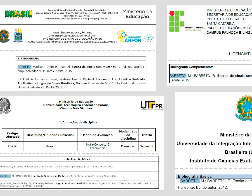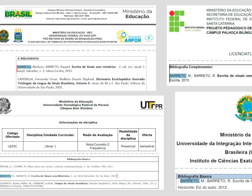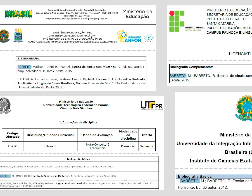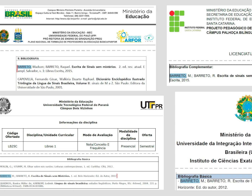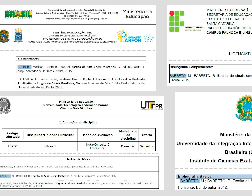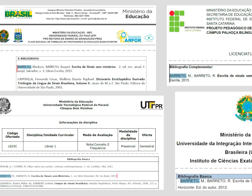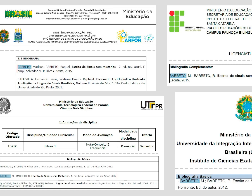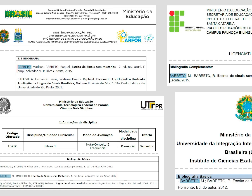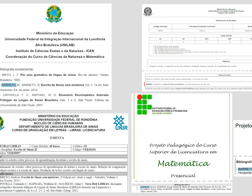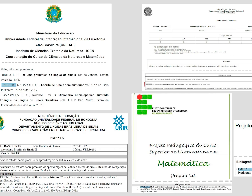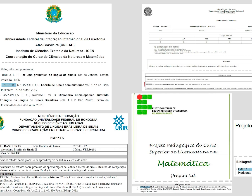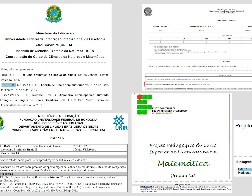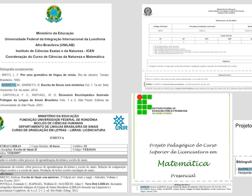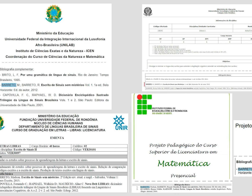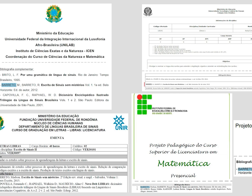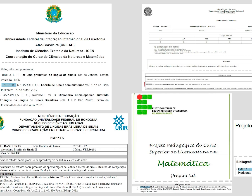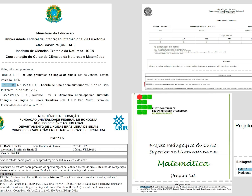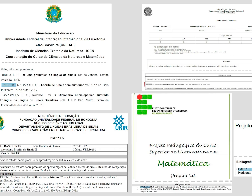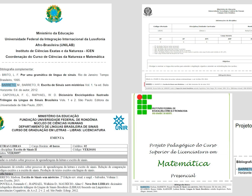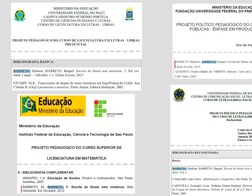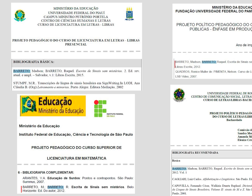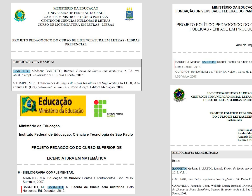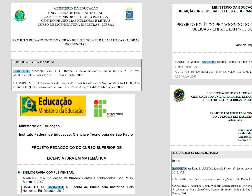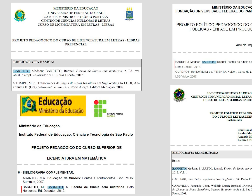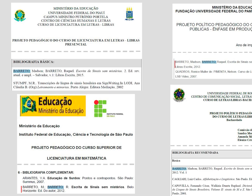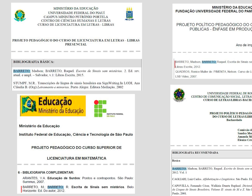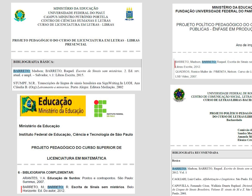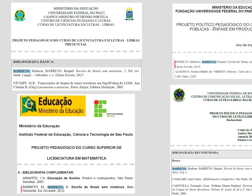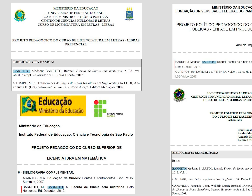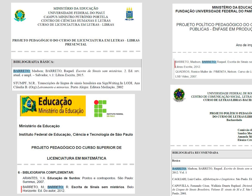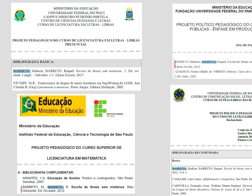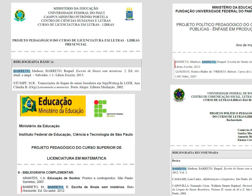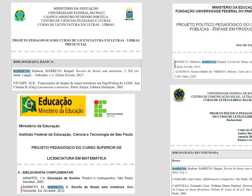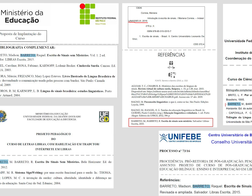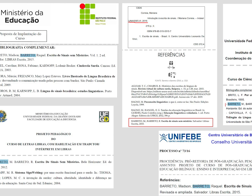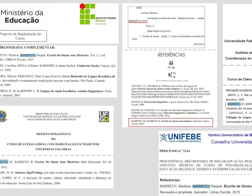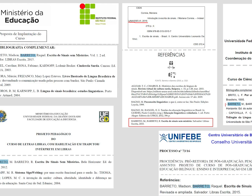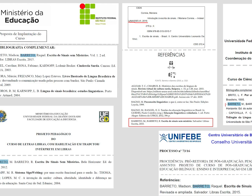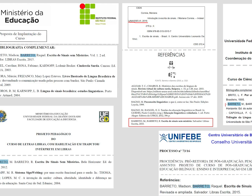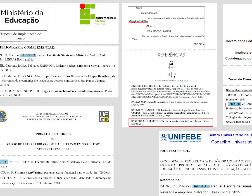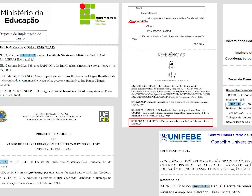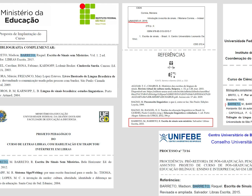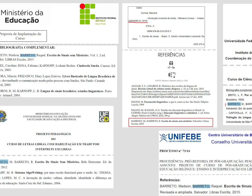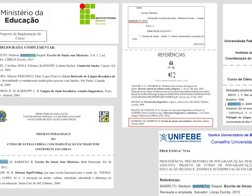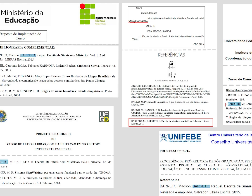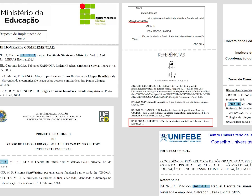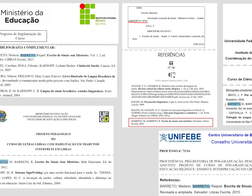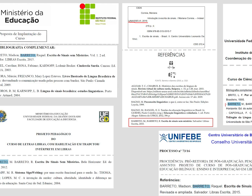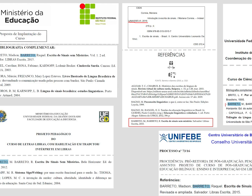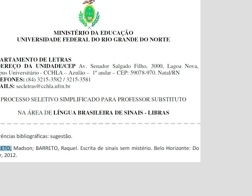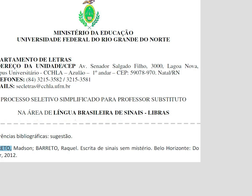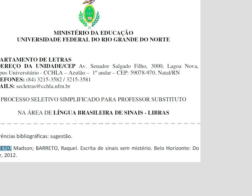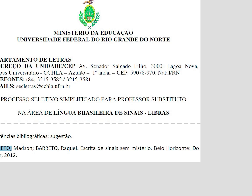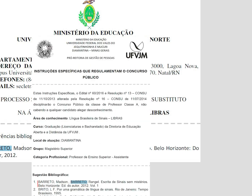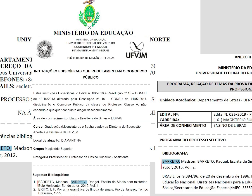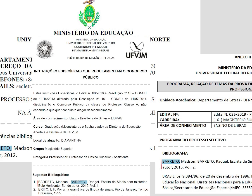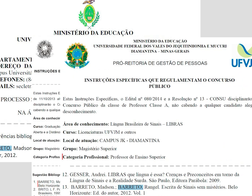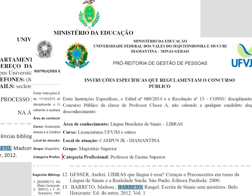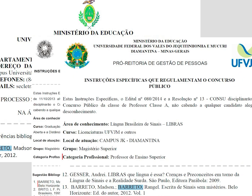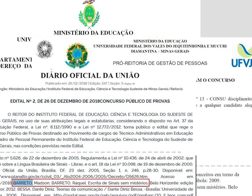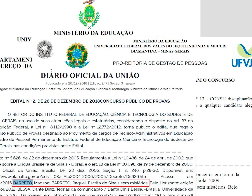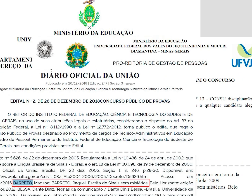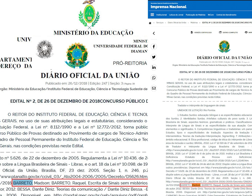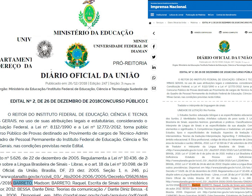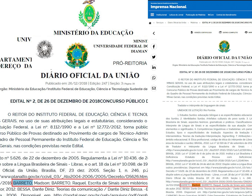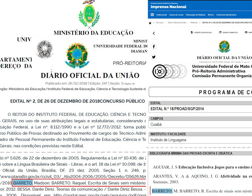por referência por professores, escolas de estudos, faculdades, universidades de todo o Brasil, pós-graduações